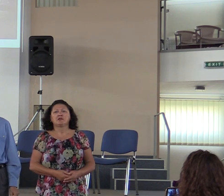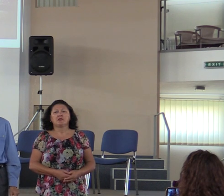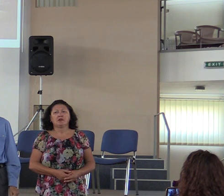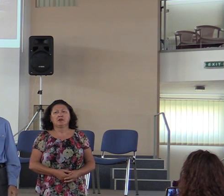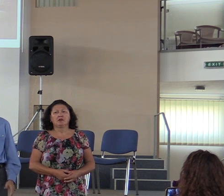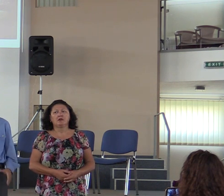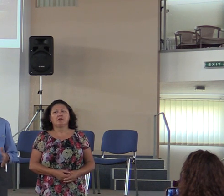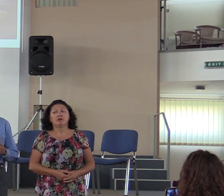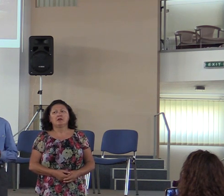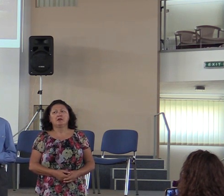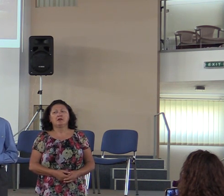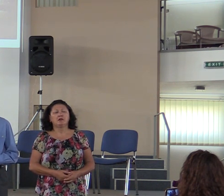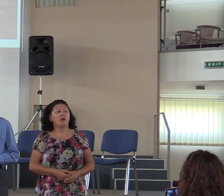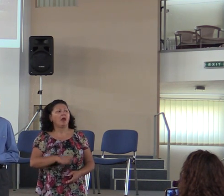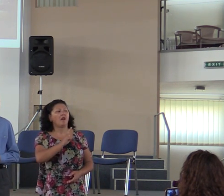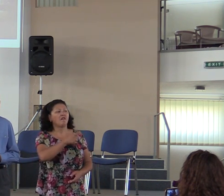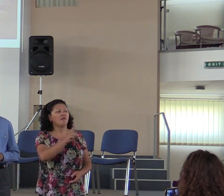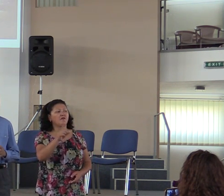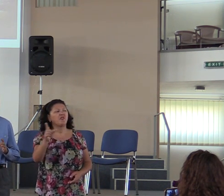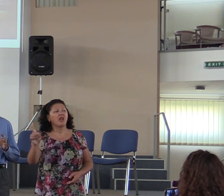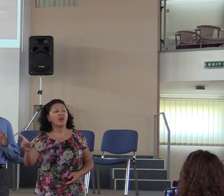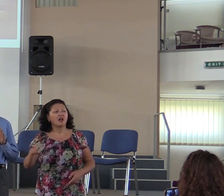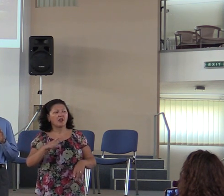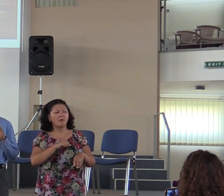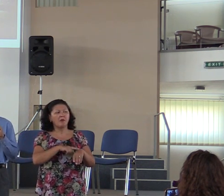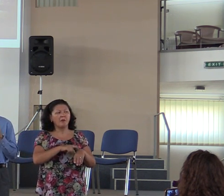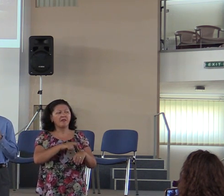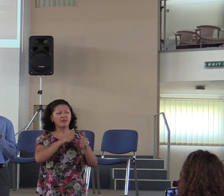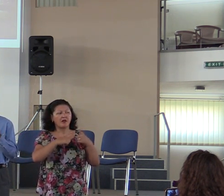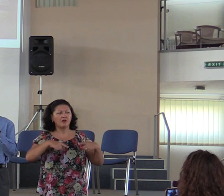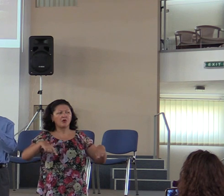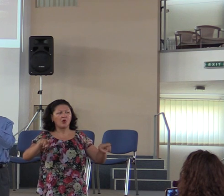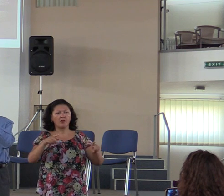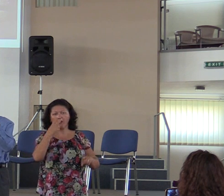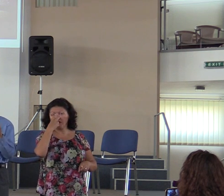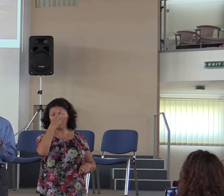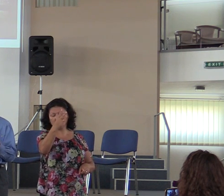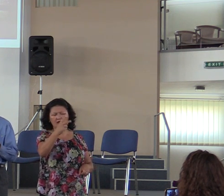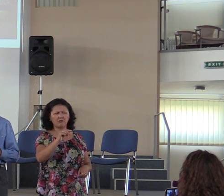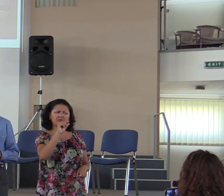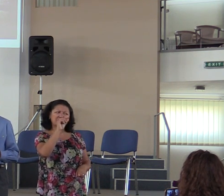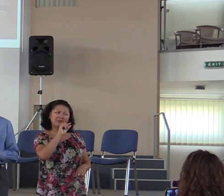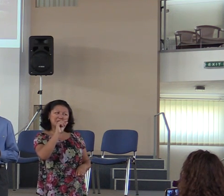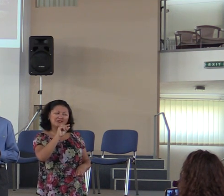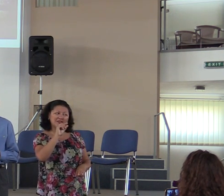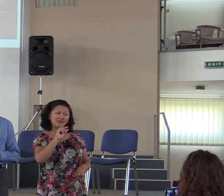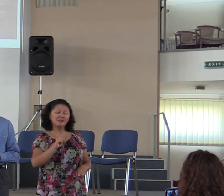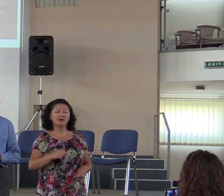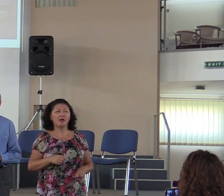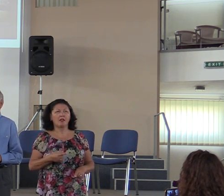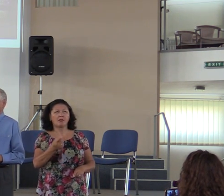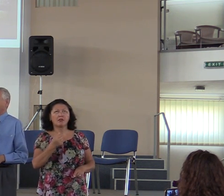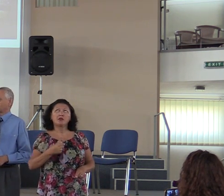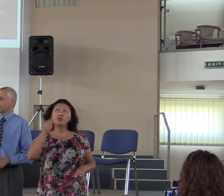doing. În fiecare moment, noi suntem capabili să vedem numai o mică parte a ceea ce